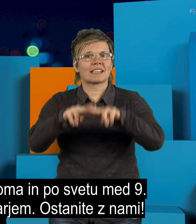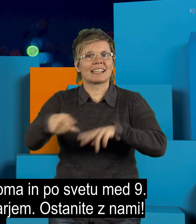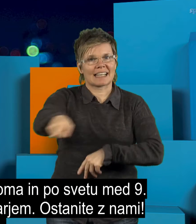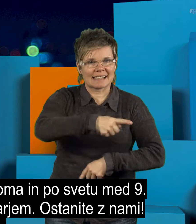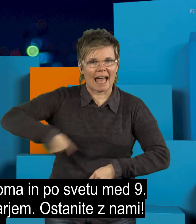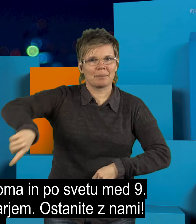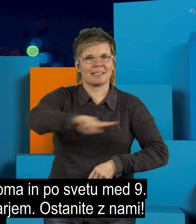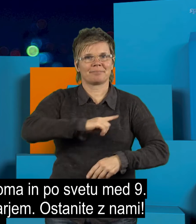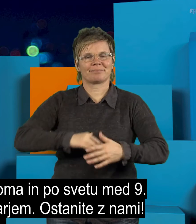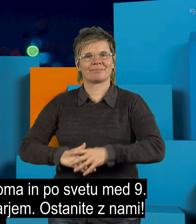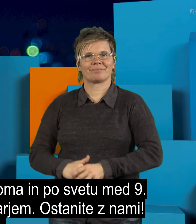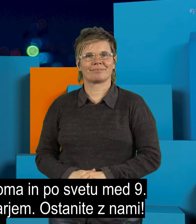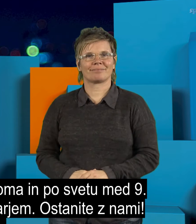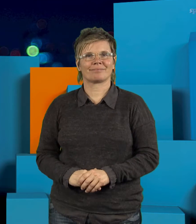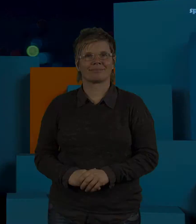Ostanite z nami.